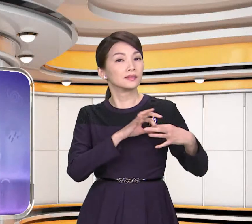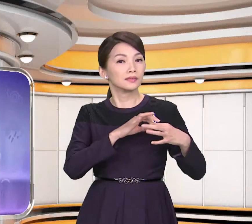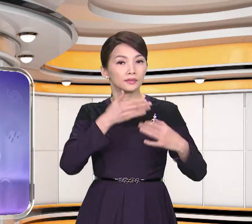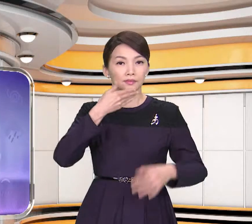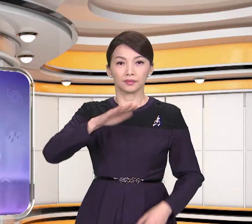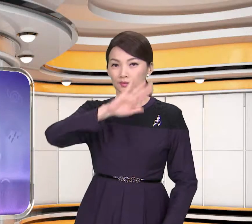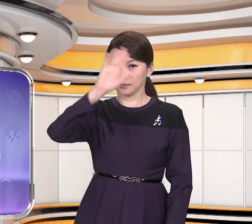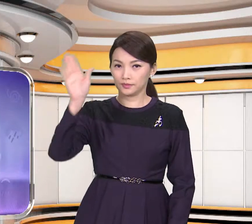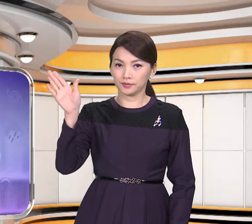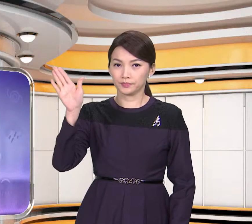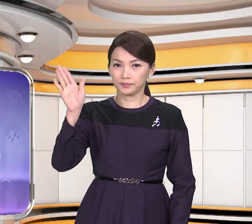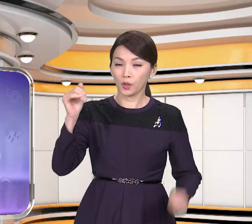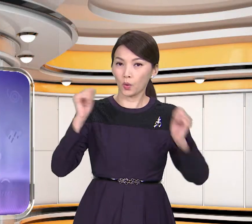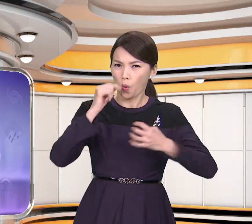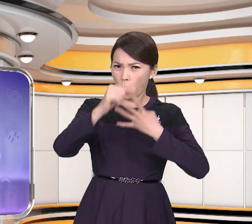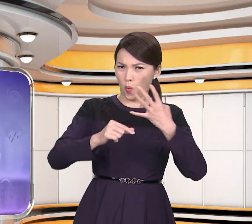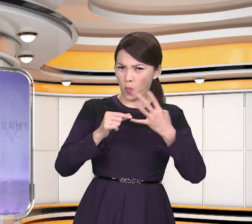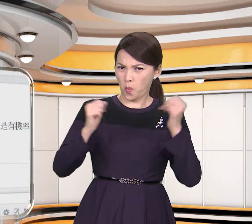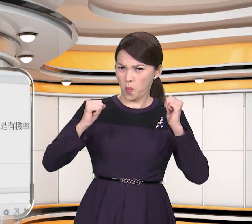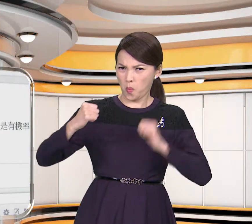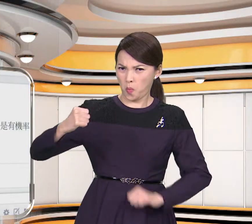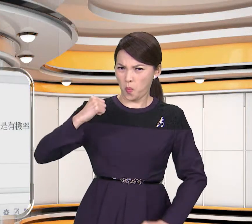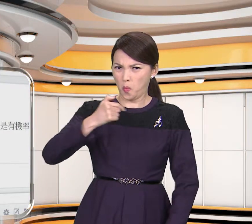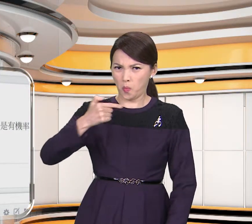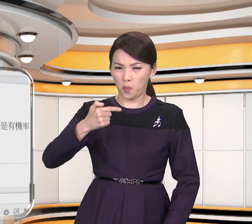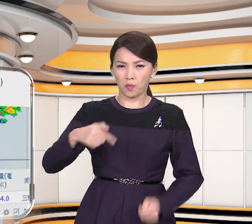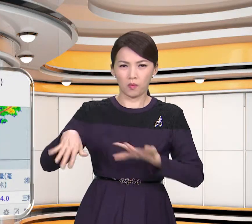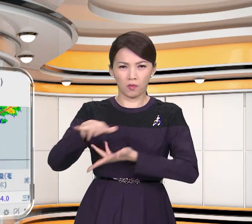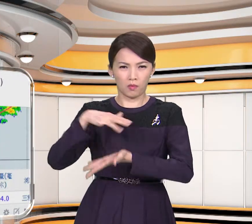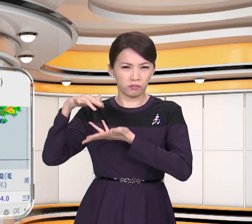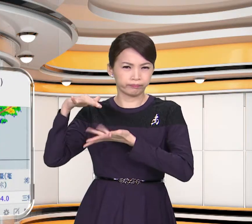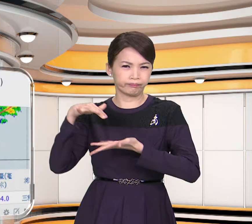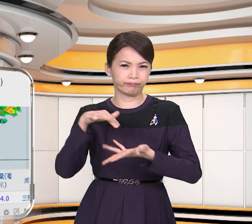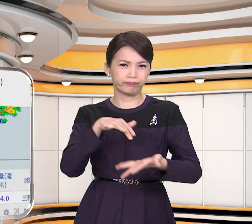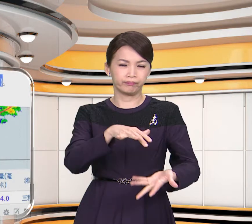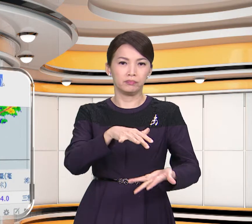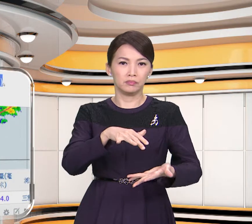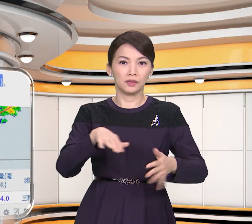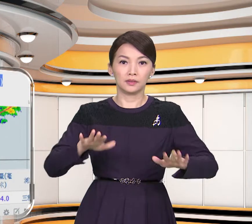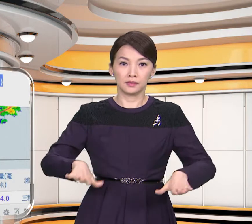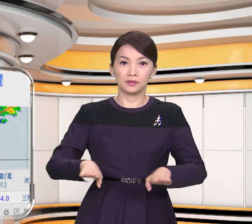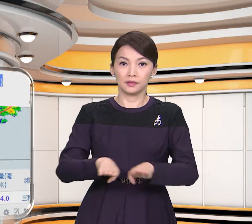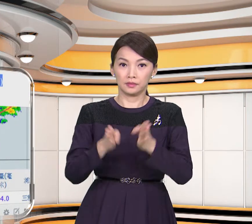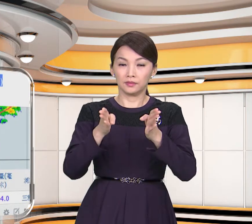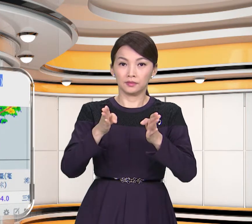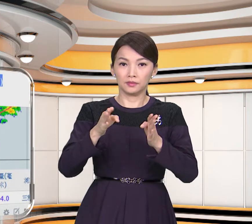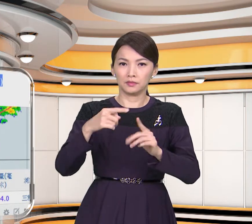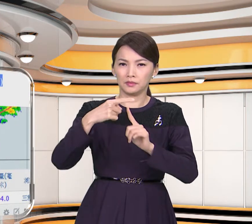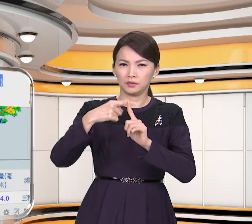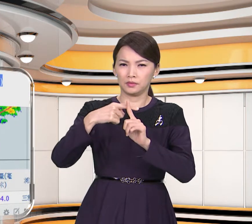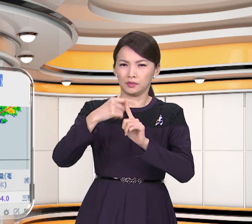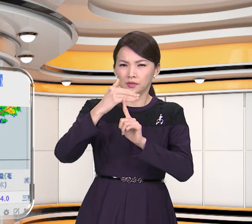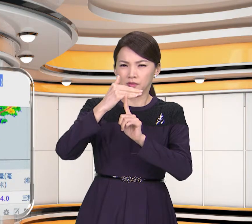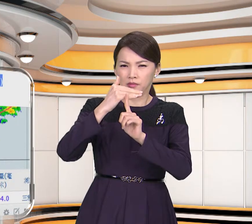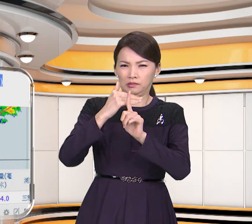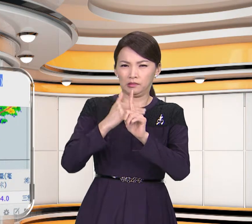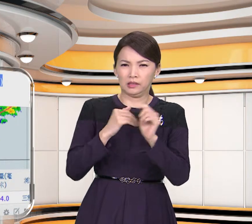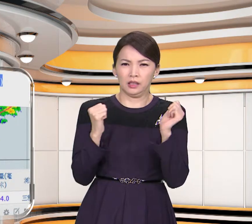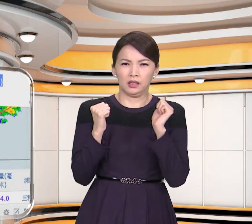再来关心天气，入冬以来最强冷气团来袭，今天开始气温将会一路的下